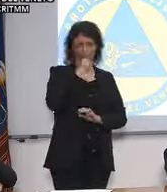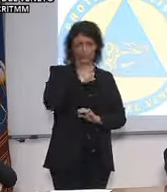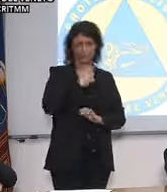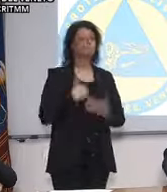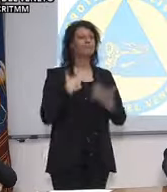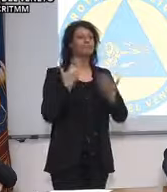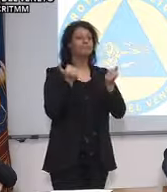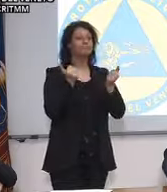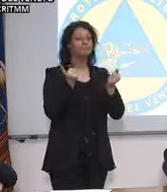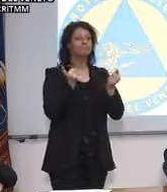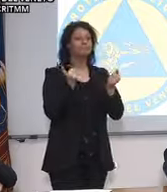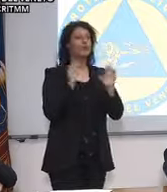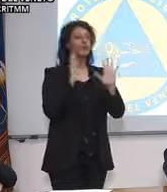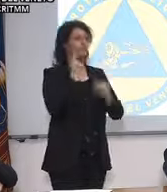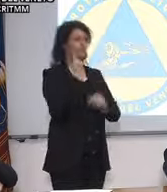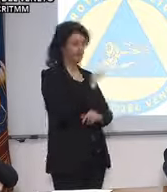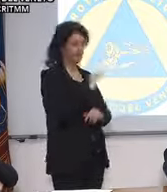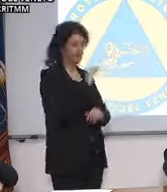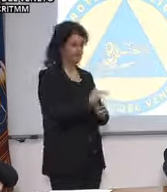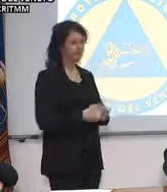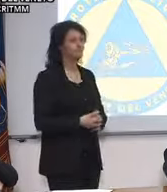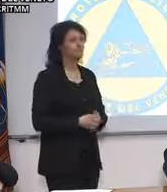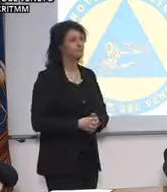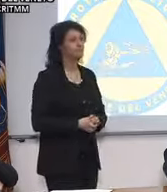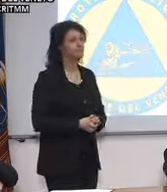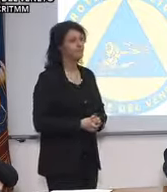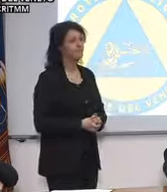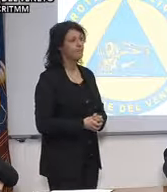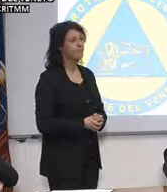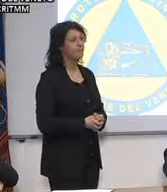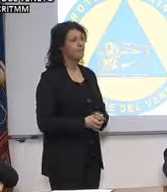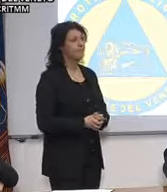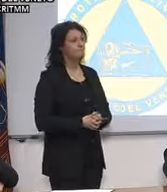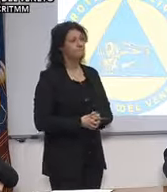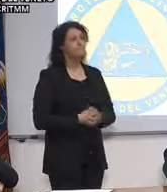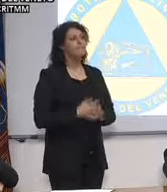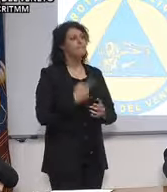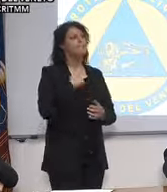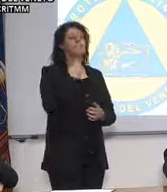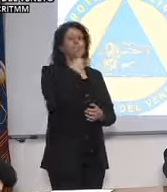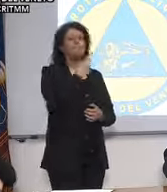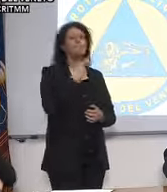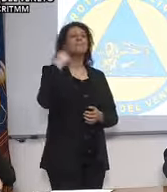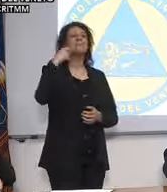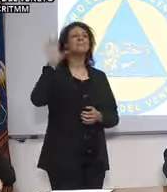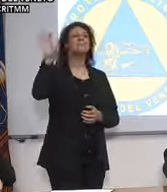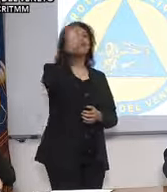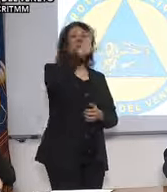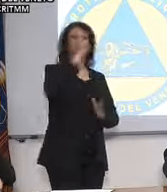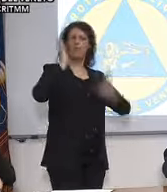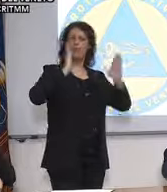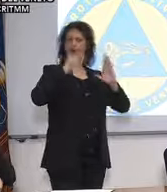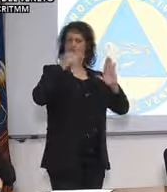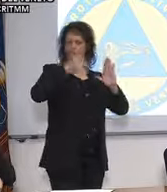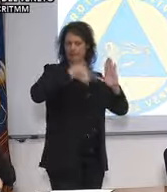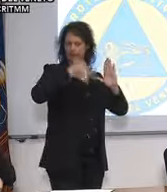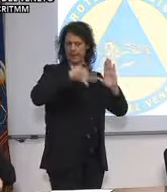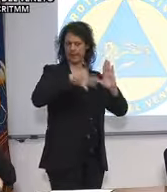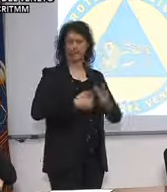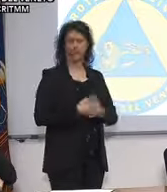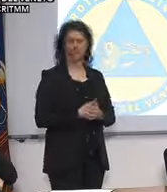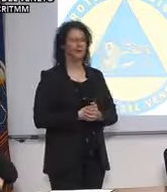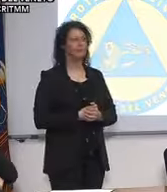mi saluto, ragazzi. Un'ultima domanda che volevo fare, Presidente, visto che si confronta spesso con i presidenti delle altre regioni, se per quello che riguarda lo spostamento